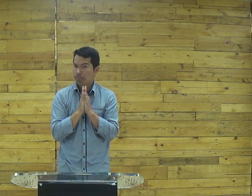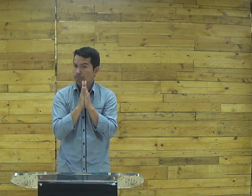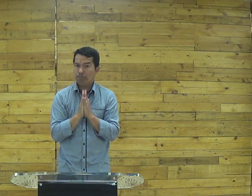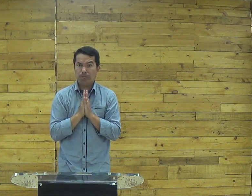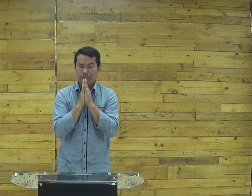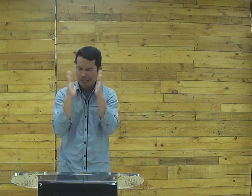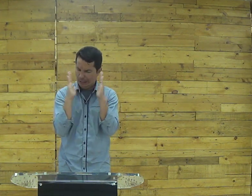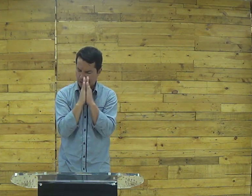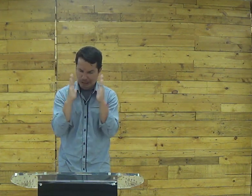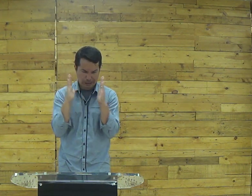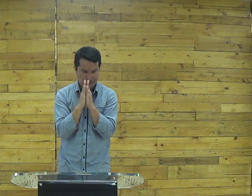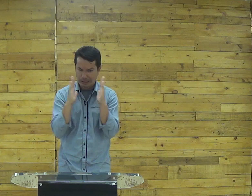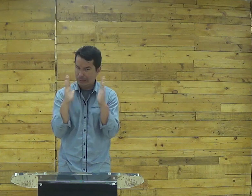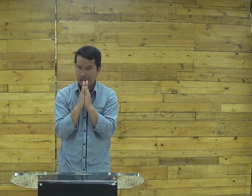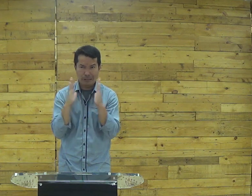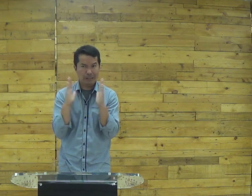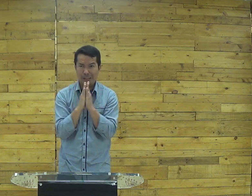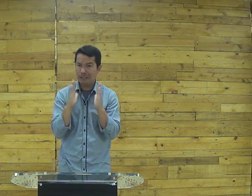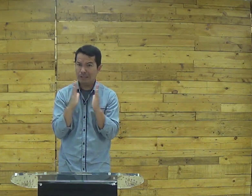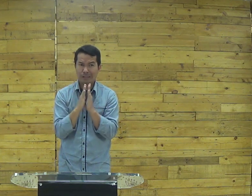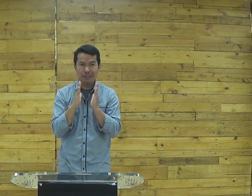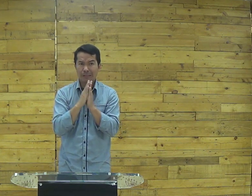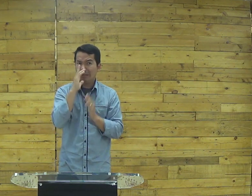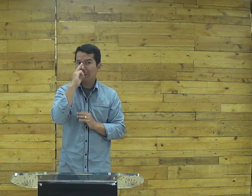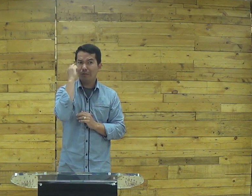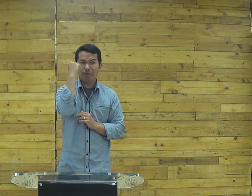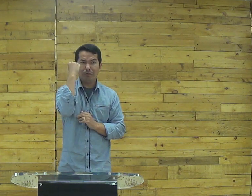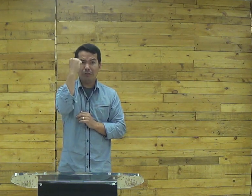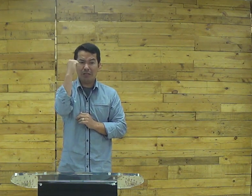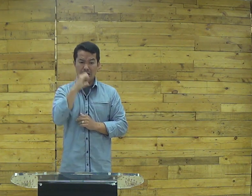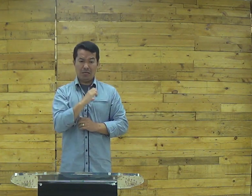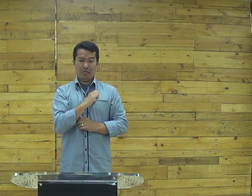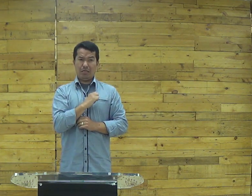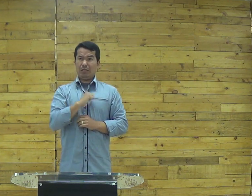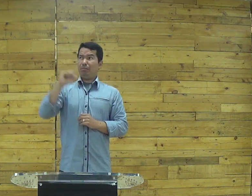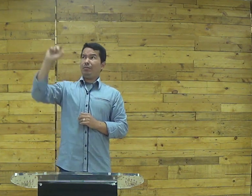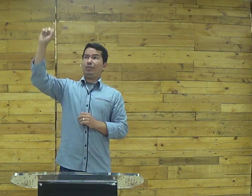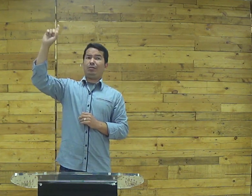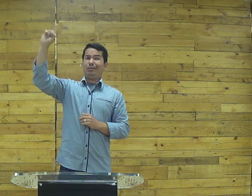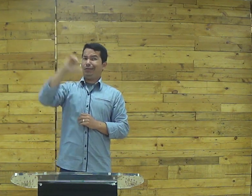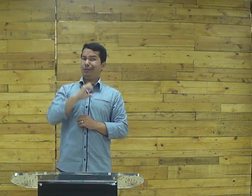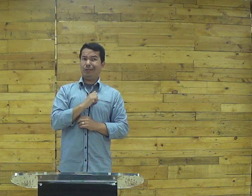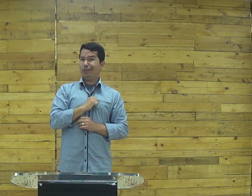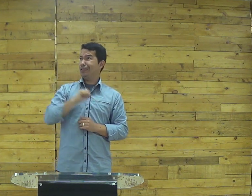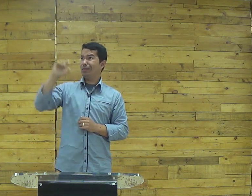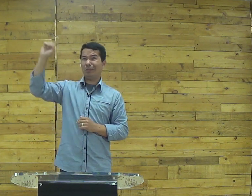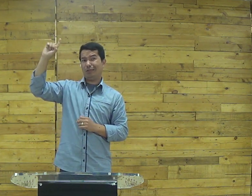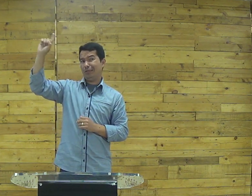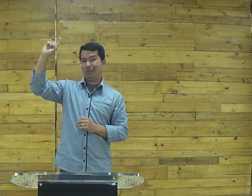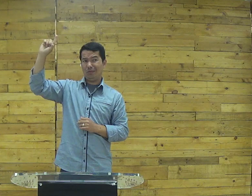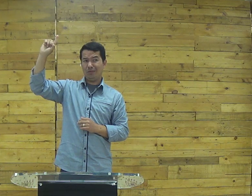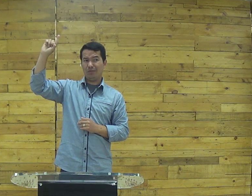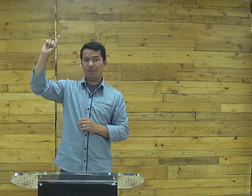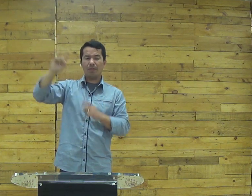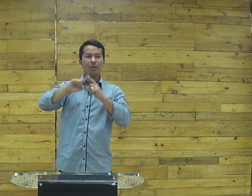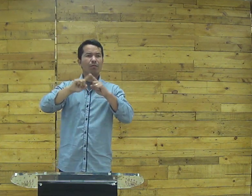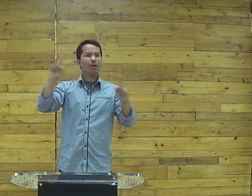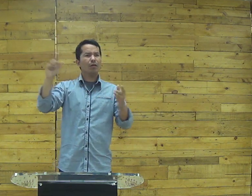sinal. Ele orava muito ao Senhor. Orava fortemente a Deus. Amava a